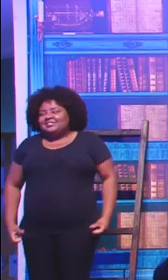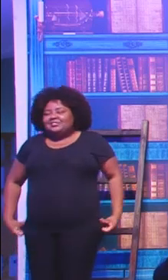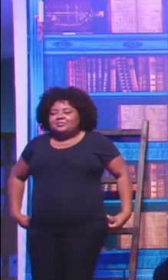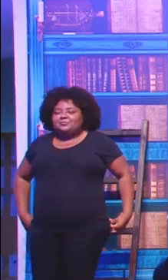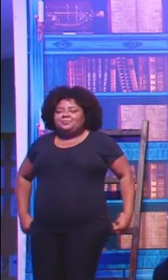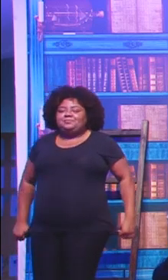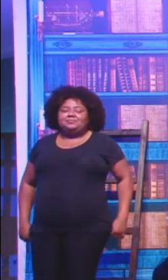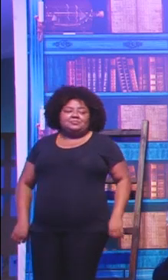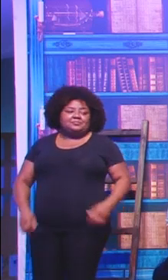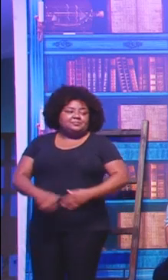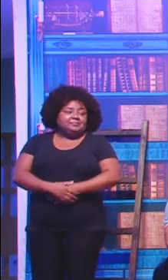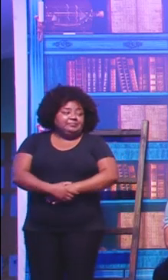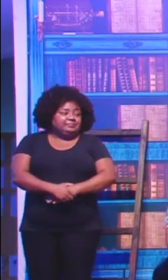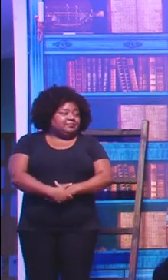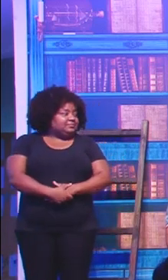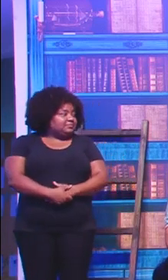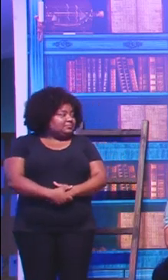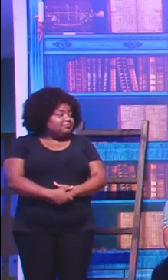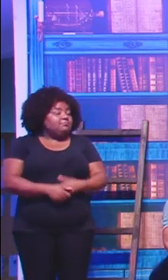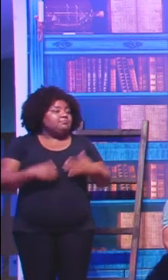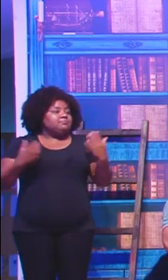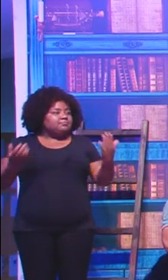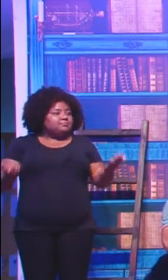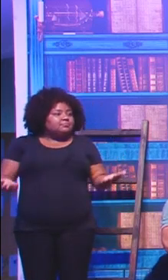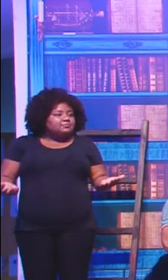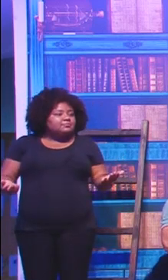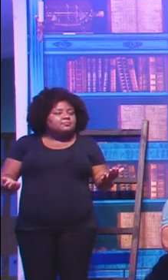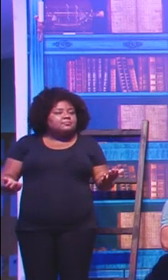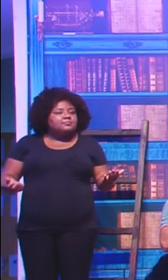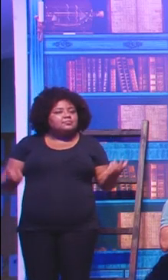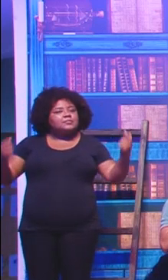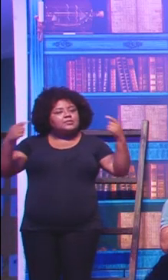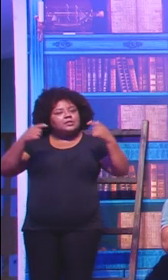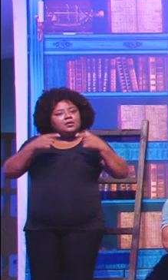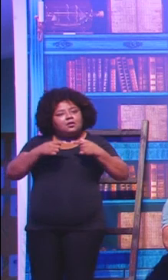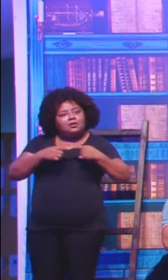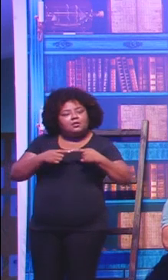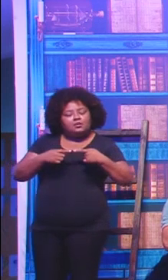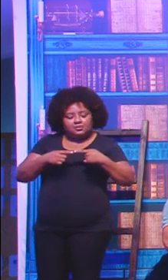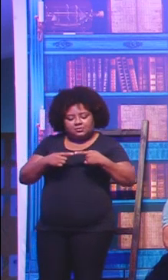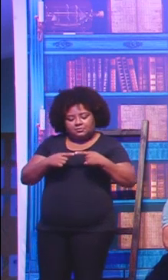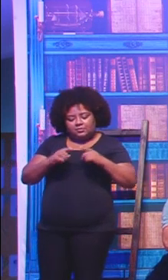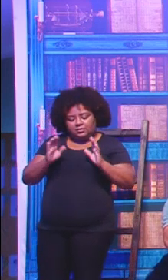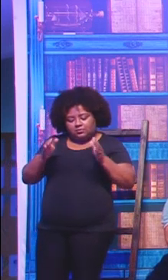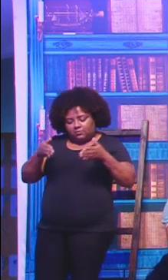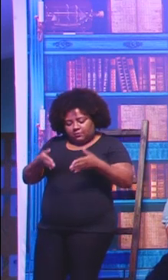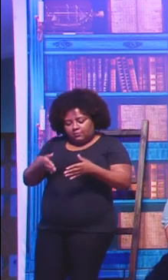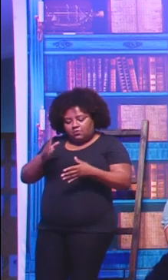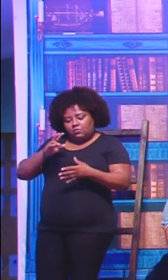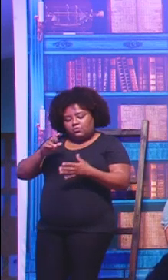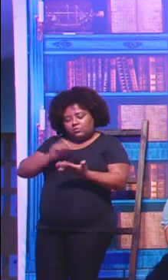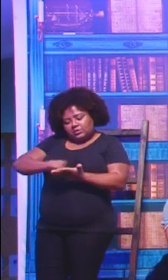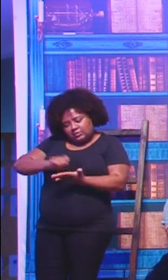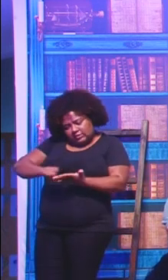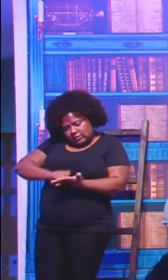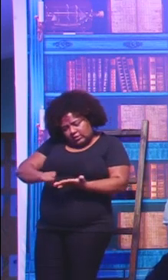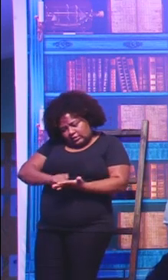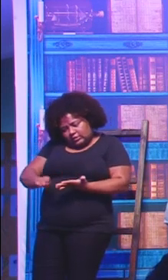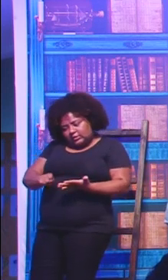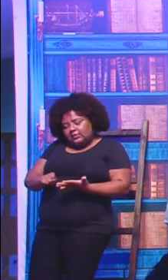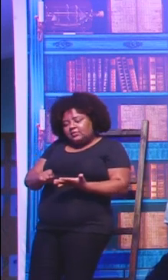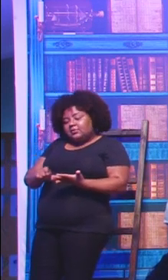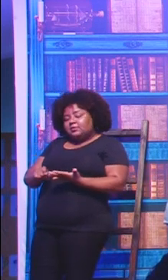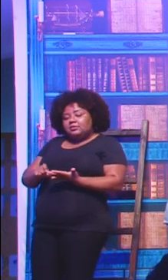Tá. Falando sobre a escrita, né? E aí a pergunta sobre o que é que eu